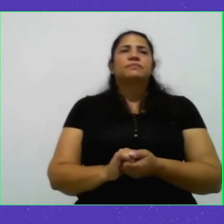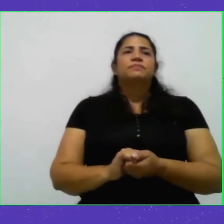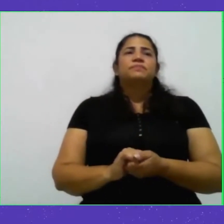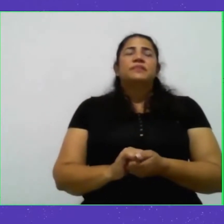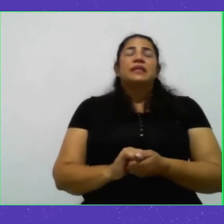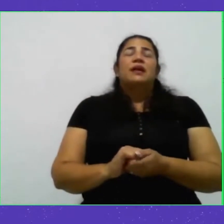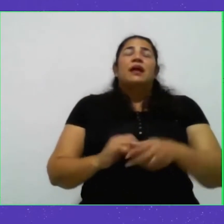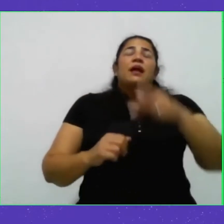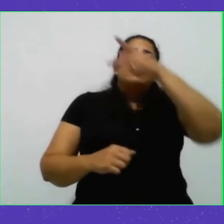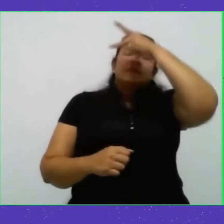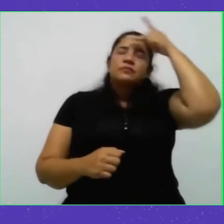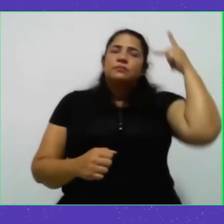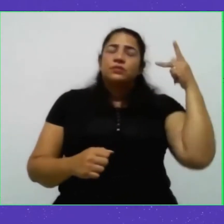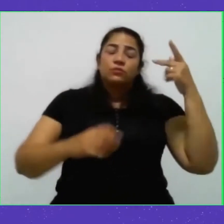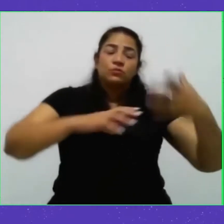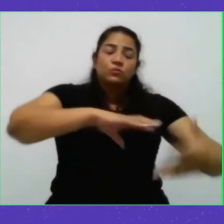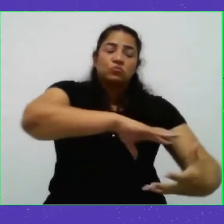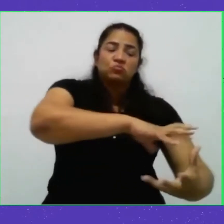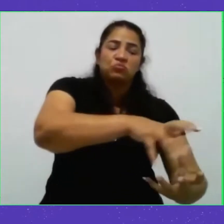desesperadas.